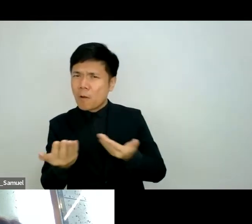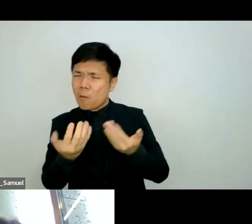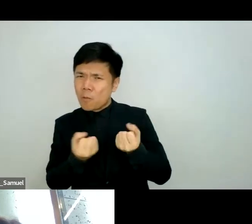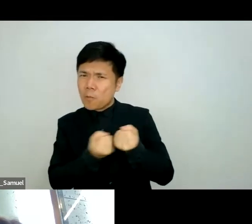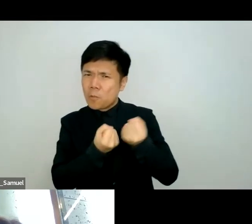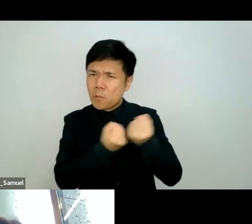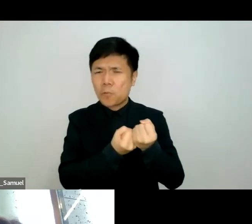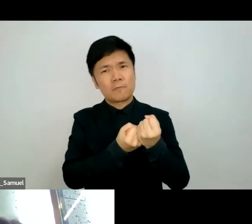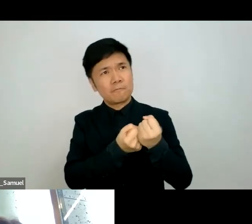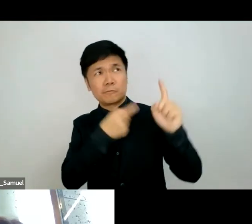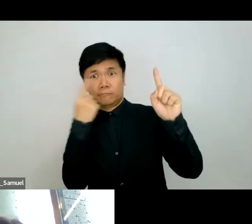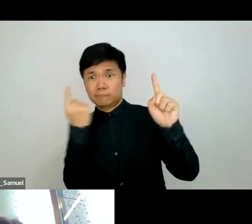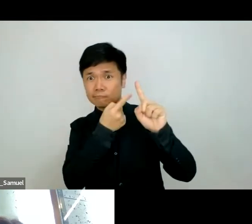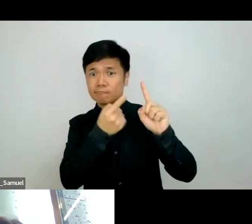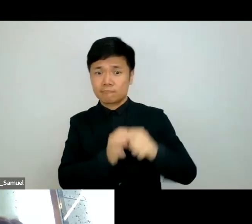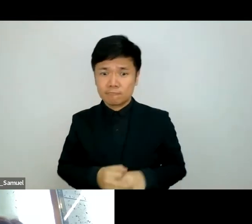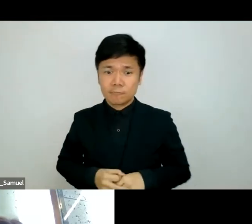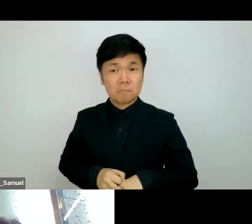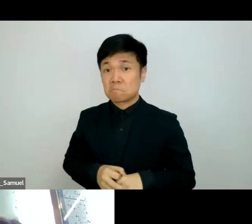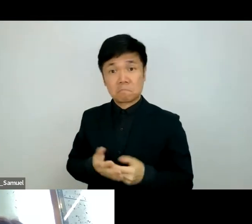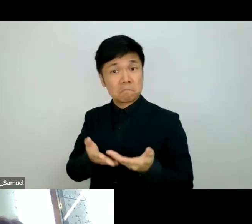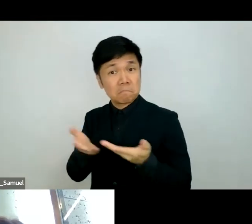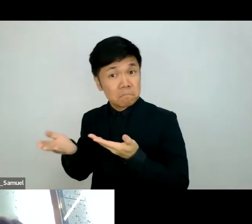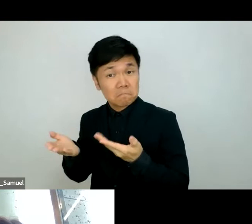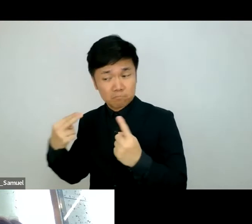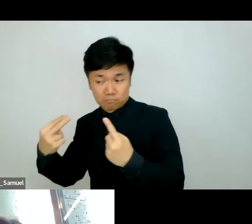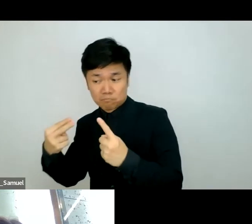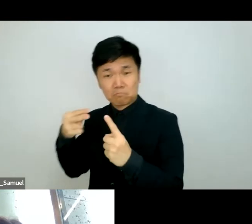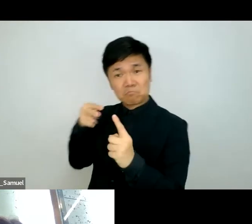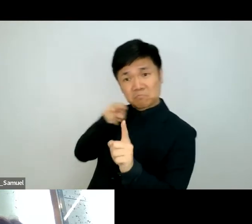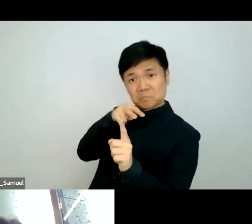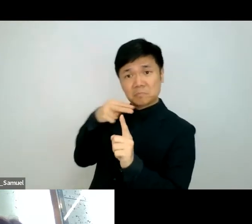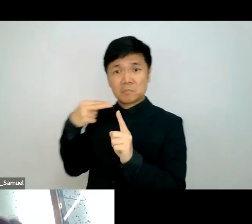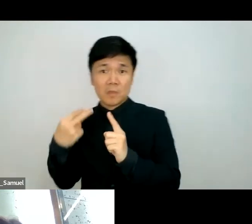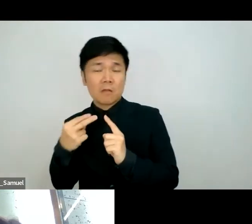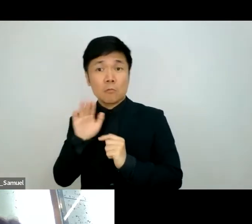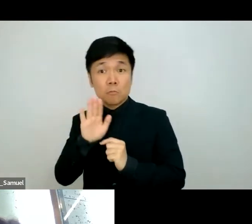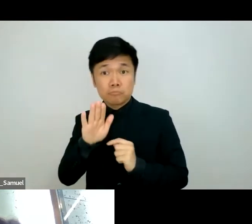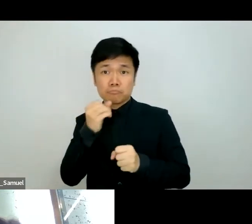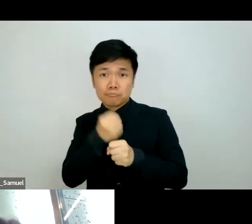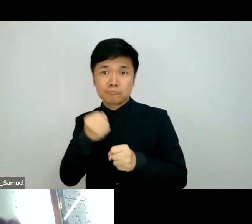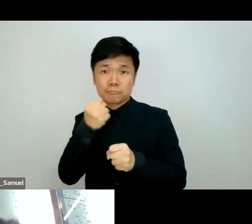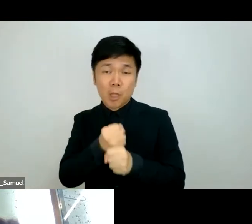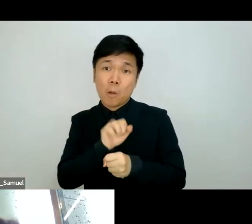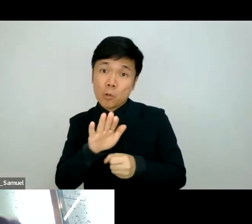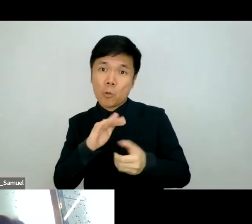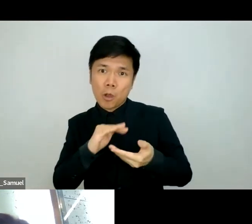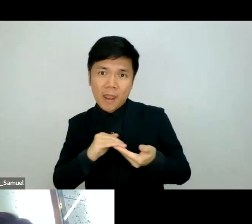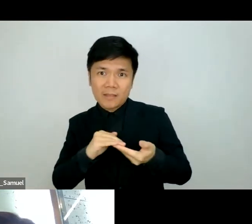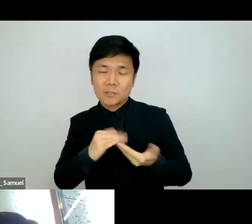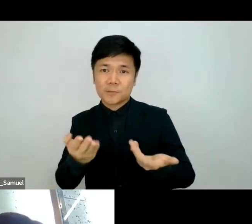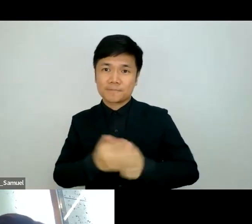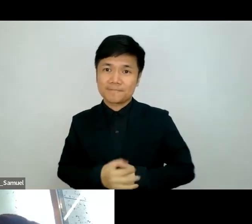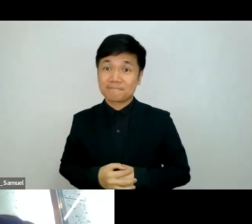mènent le mouvement du plaidoyer au niveau national, régional et international et qu'est-ce que les parties